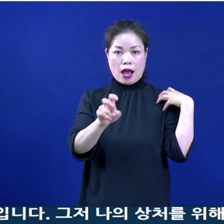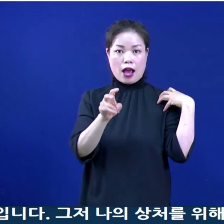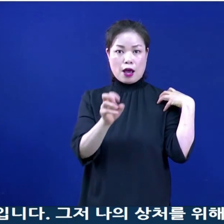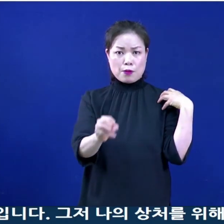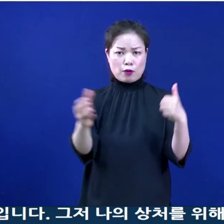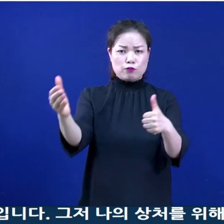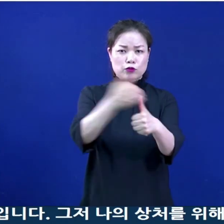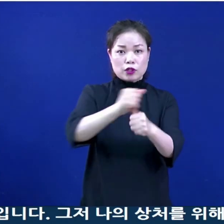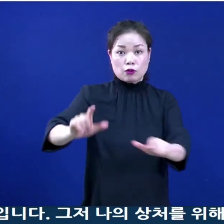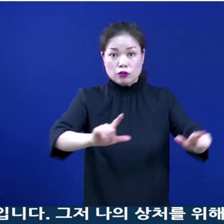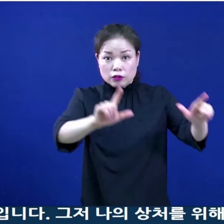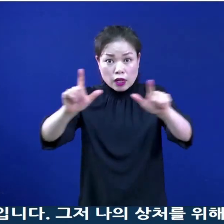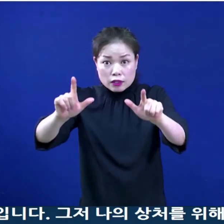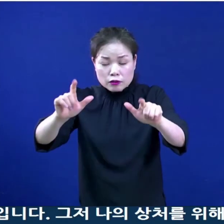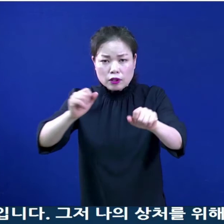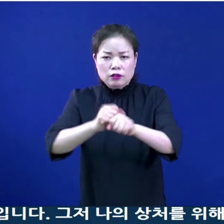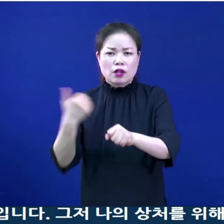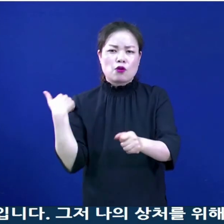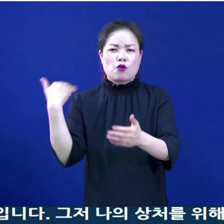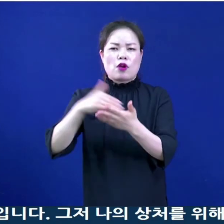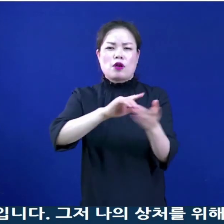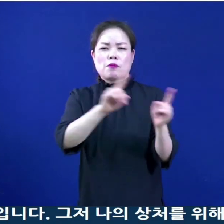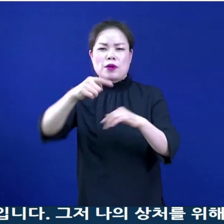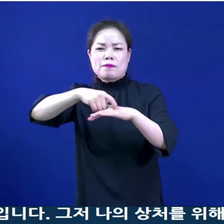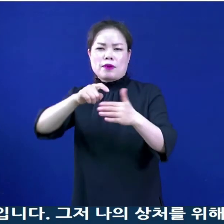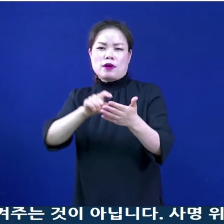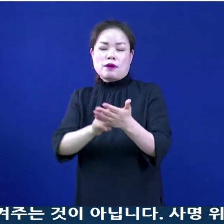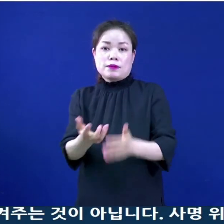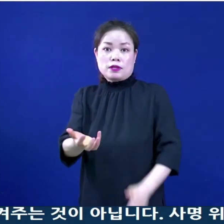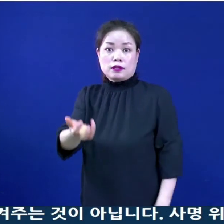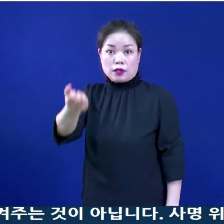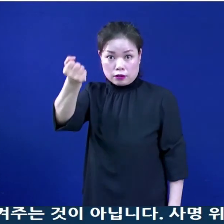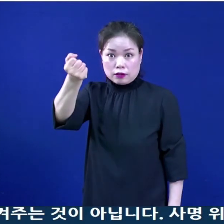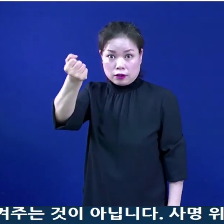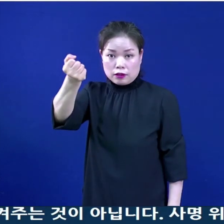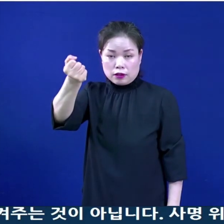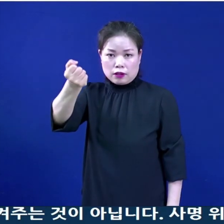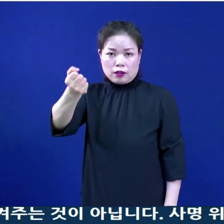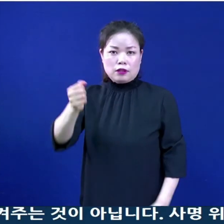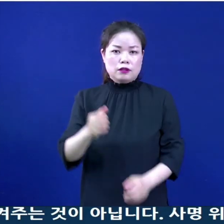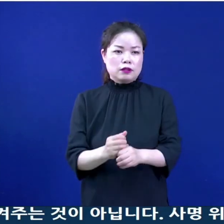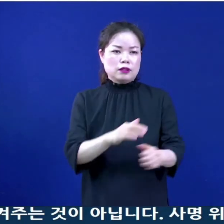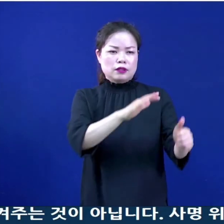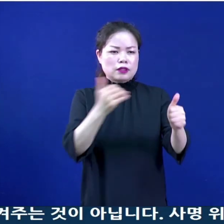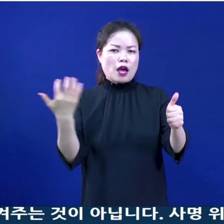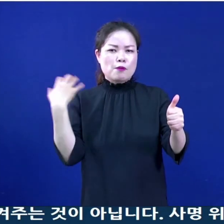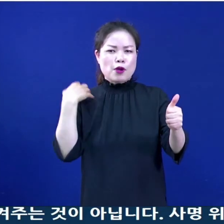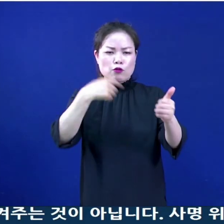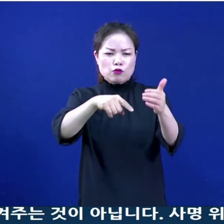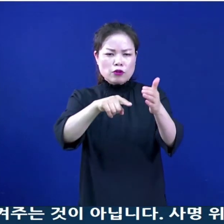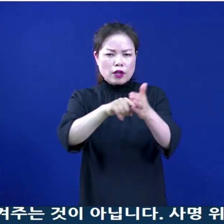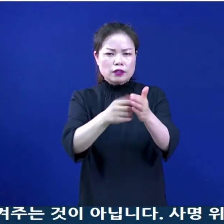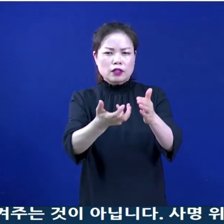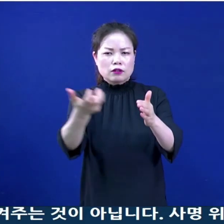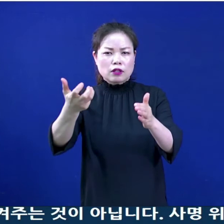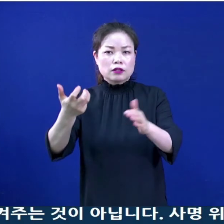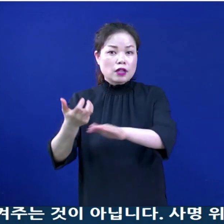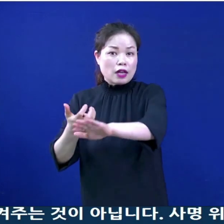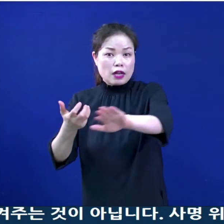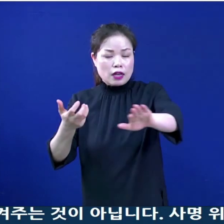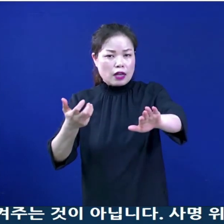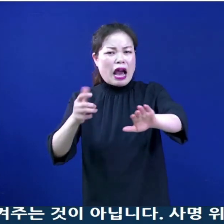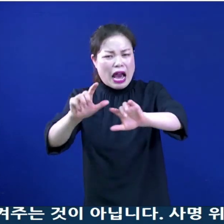한번 회복을 경험하시고 회복의 열망을 가지시고 회복 후에 사명 위에 서서 사명을 떠나지 않은 저와